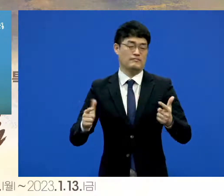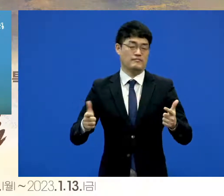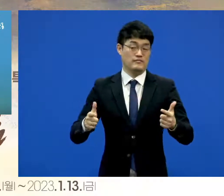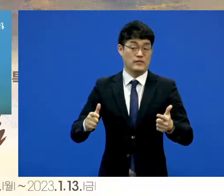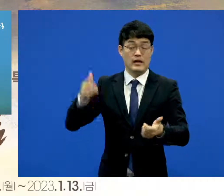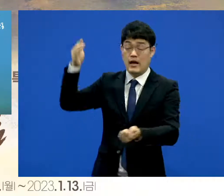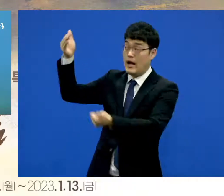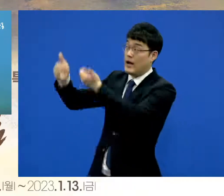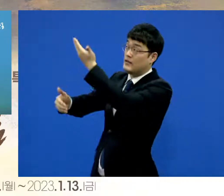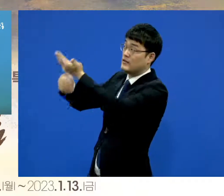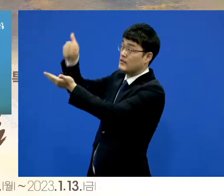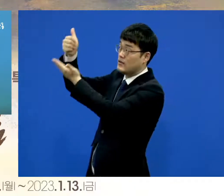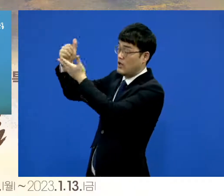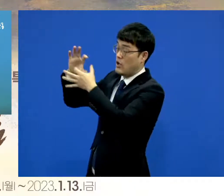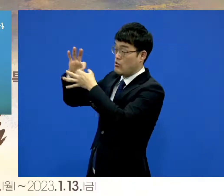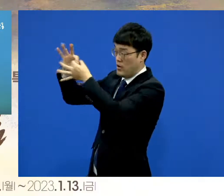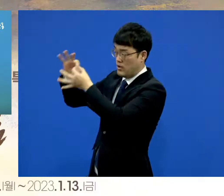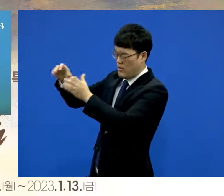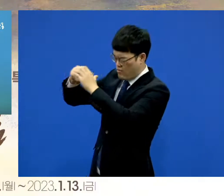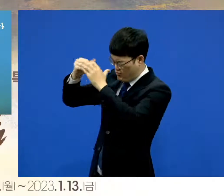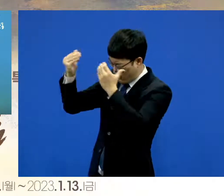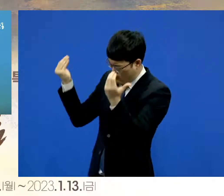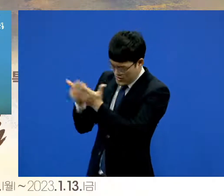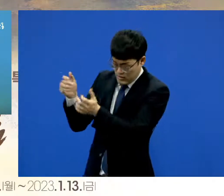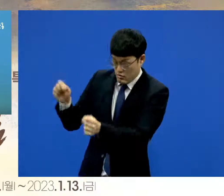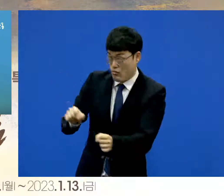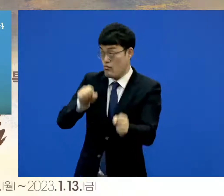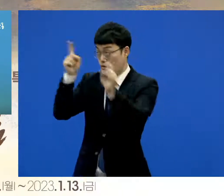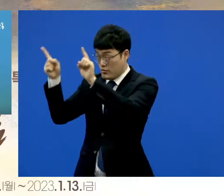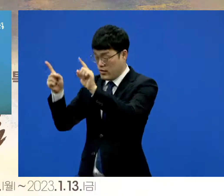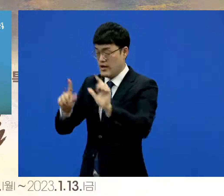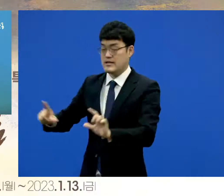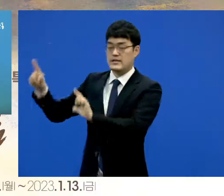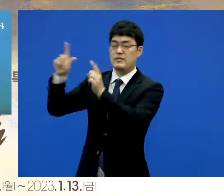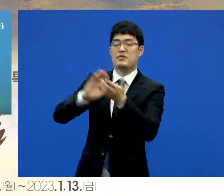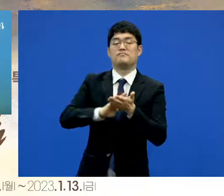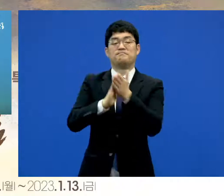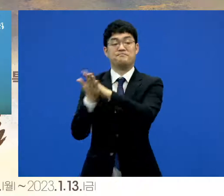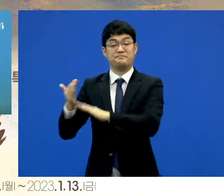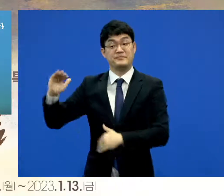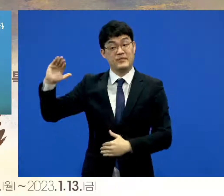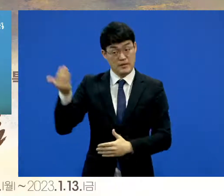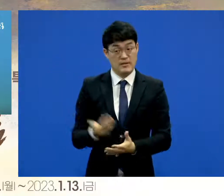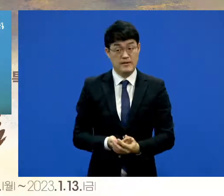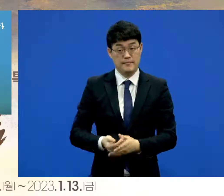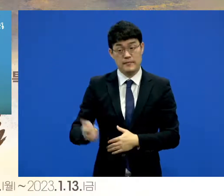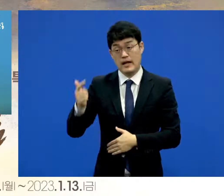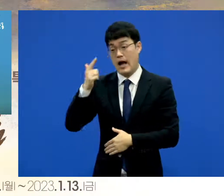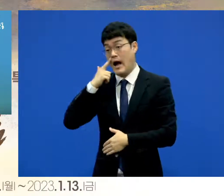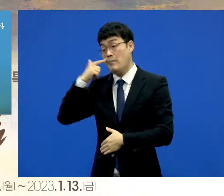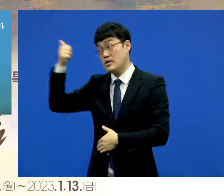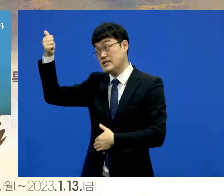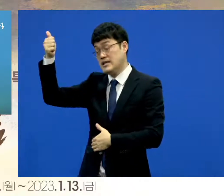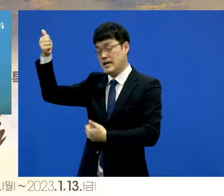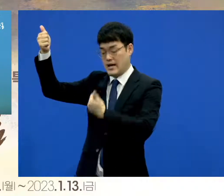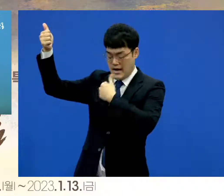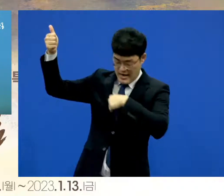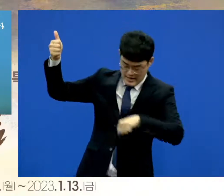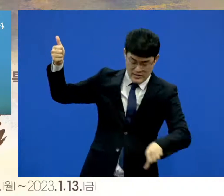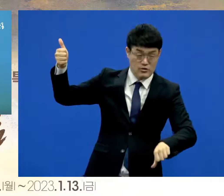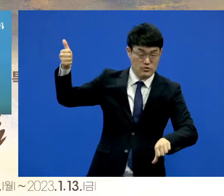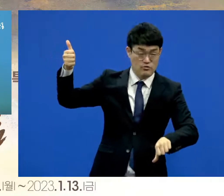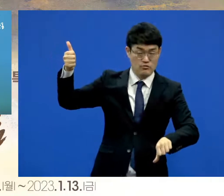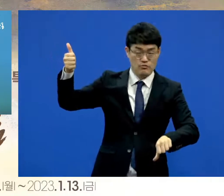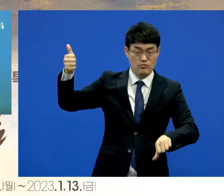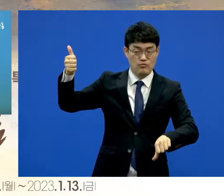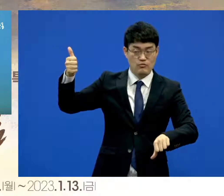하나님에게로 온전히 돌아가야 합니다. 아버지의 아들로 돌아가야 합니다. 품꾼의 하나로